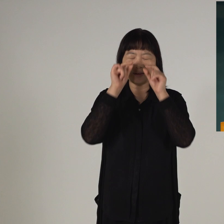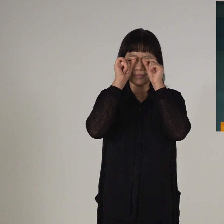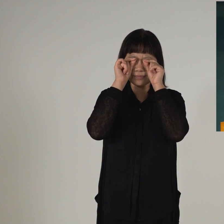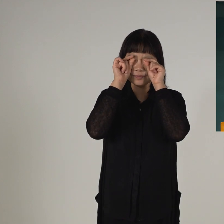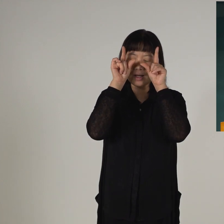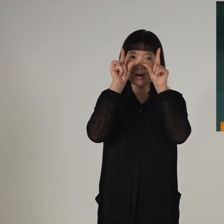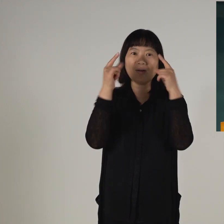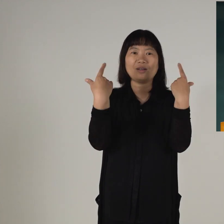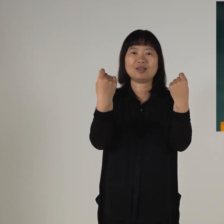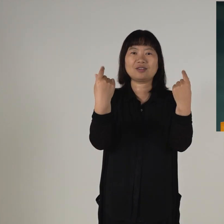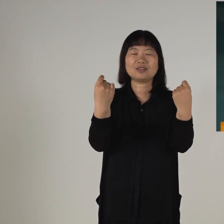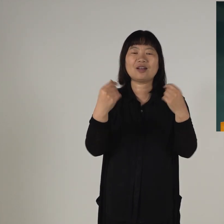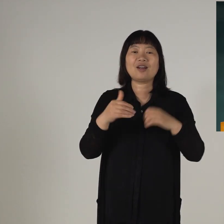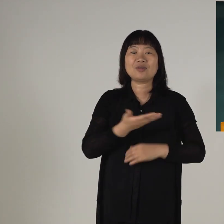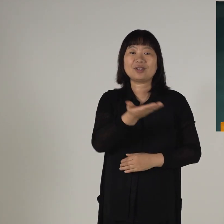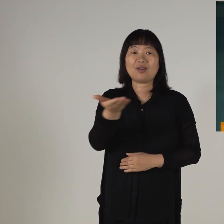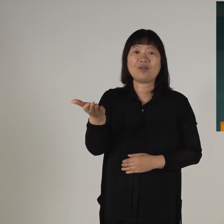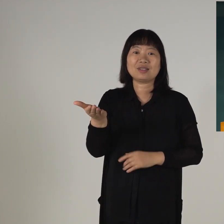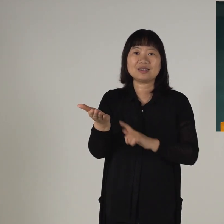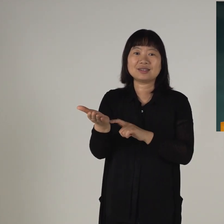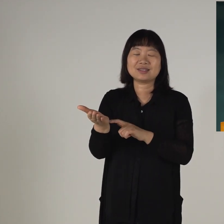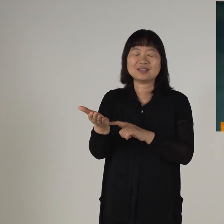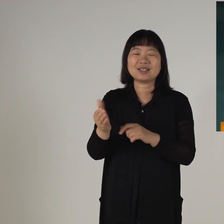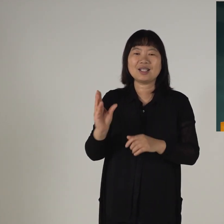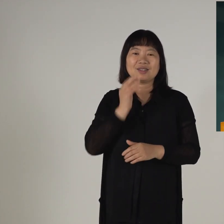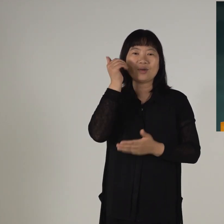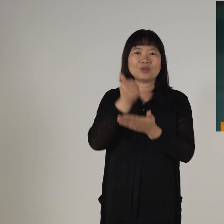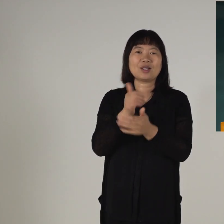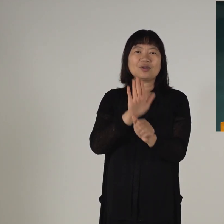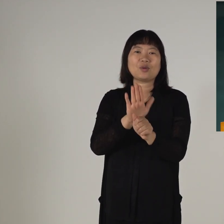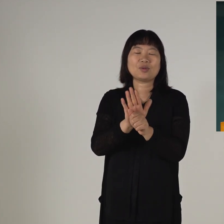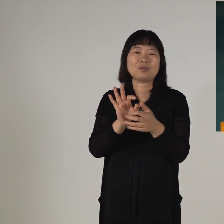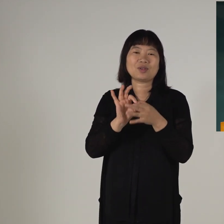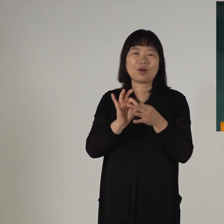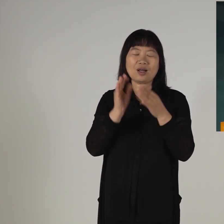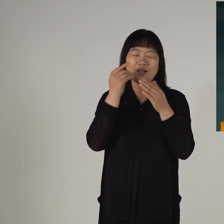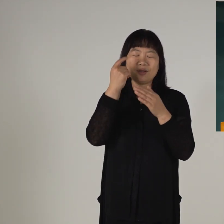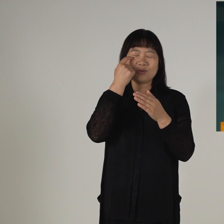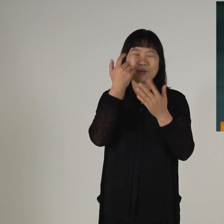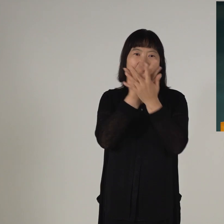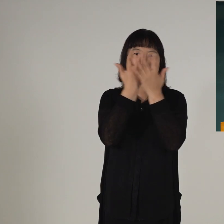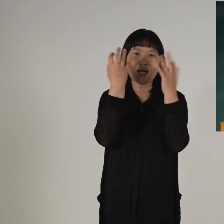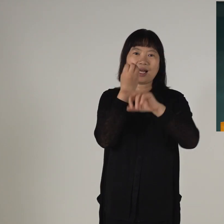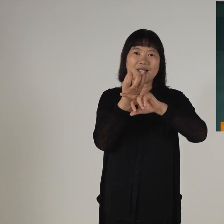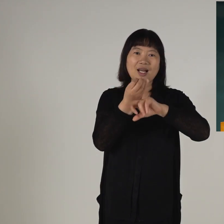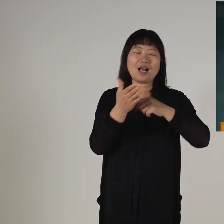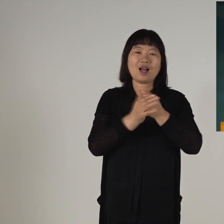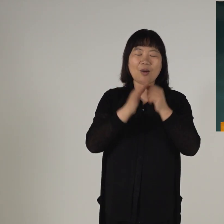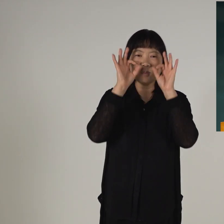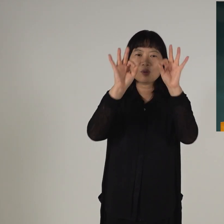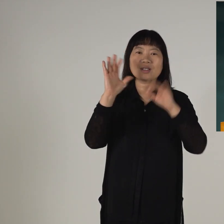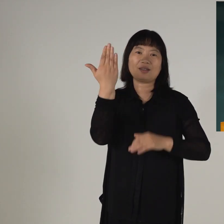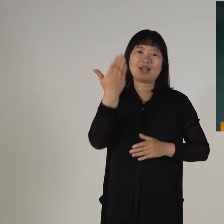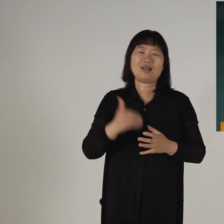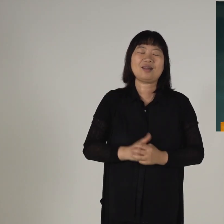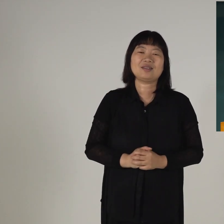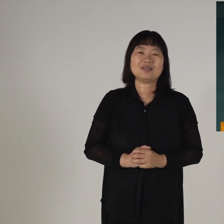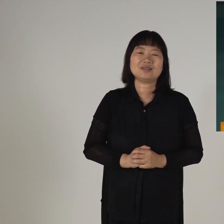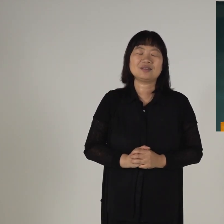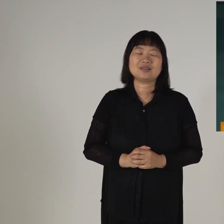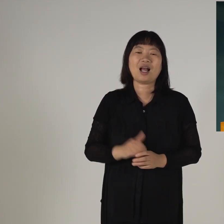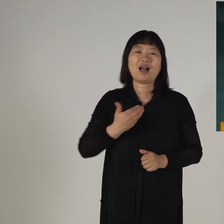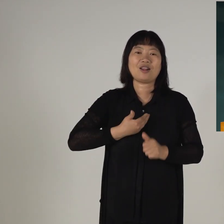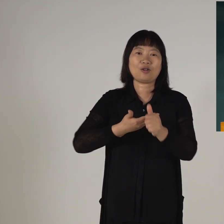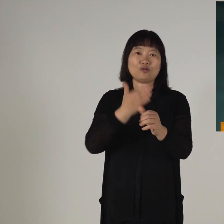보게 한 것처럼 너희들이 성령의 도우심을 통해서 눈이 밝아 보게 될 것이라는 것을